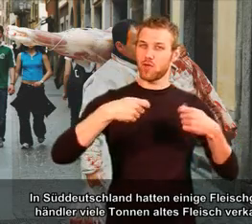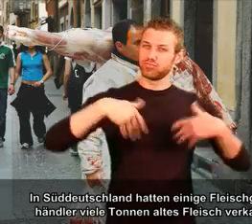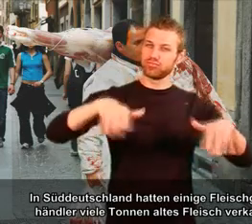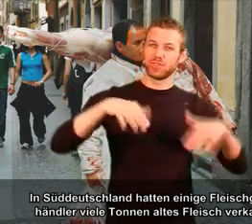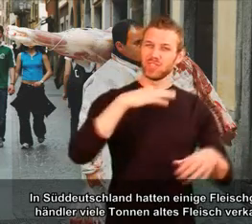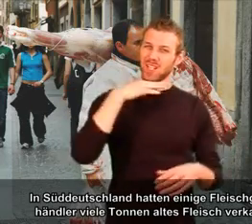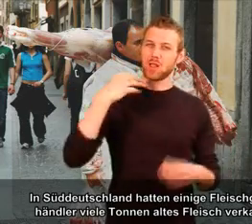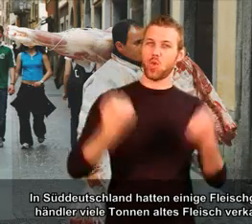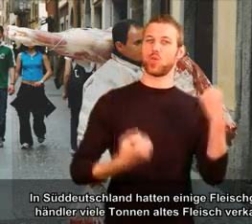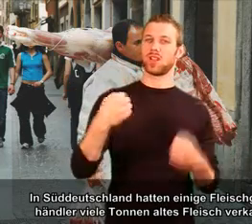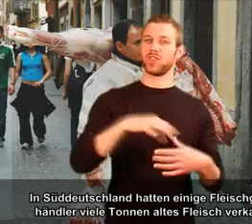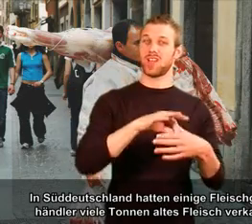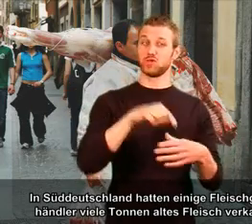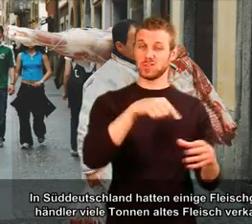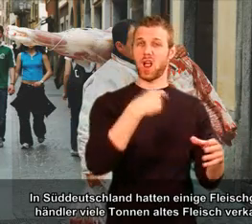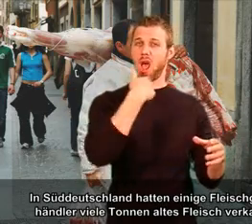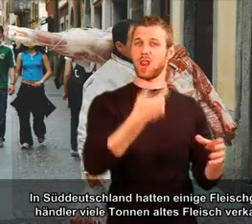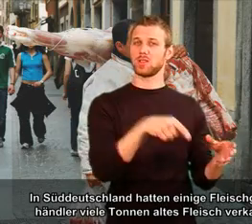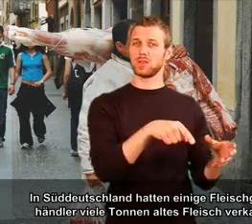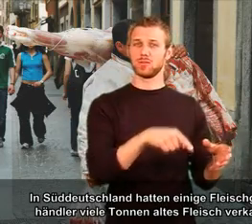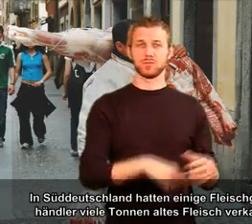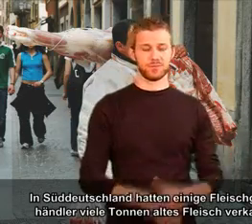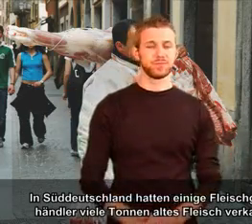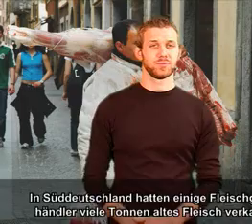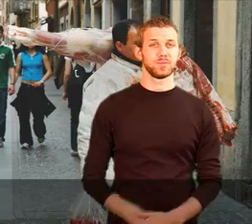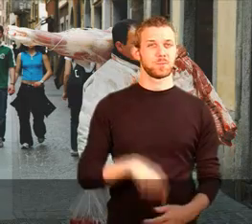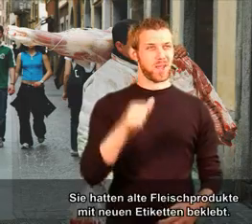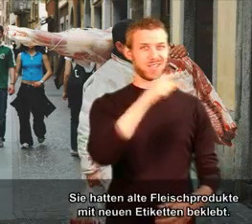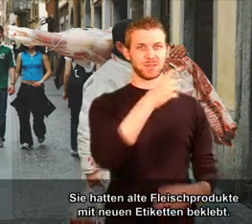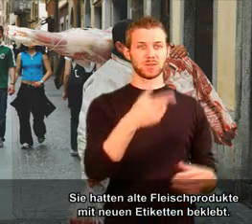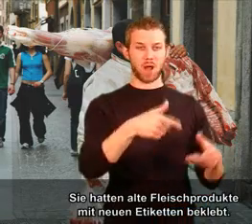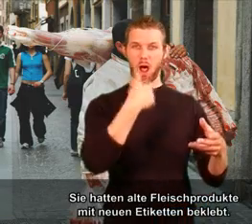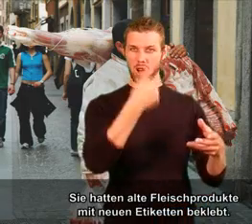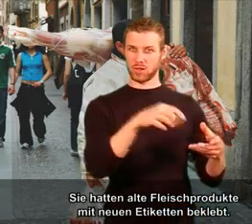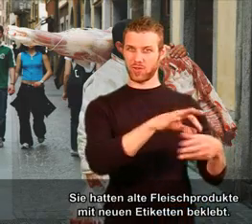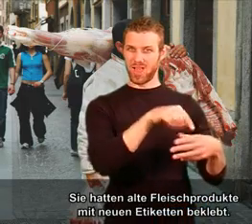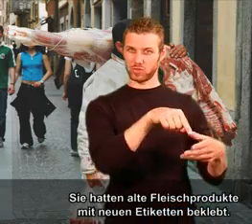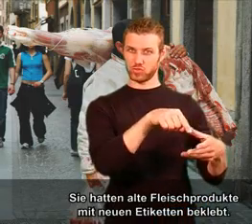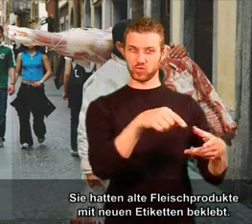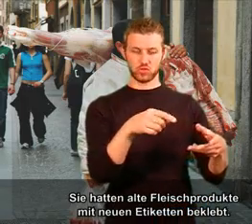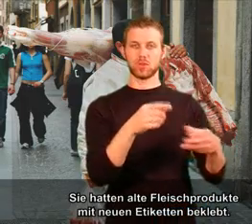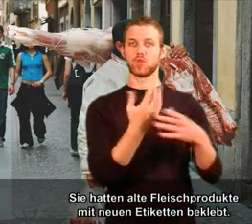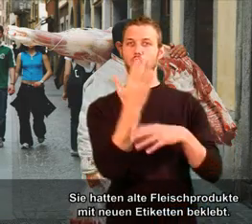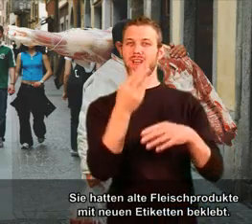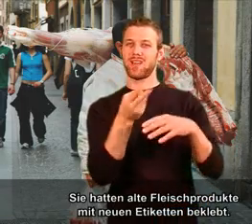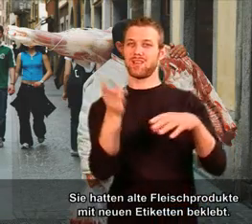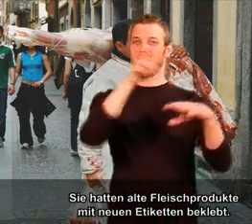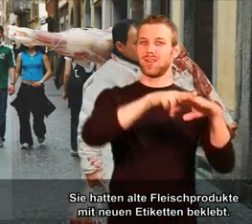Fleischgroßhändler viele Tonnen altes Fleisch verkauft. Sie hatten alte Fleischprodukte mit neuen Etiketten